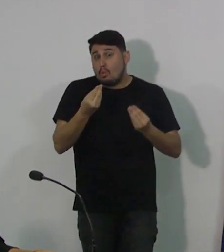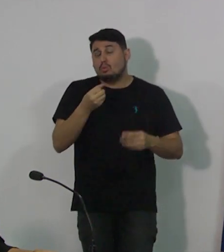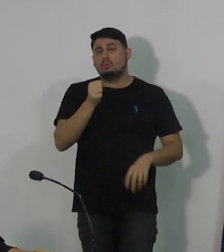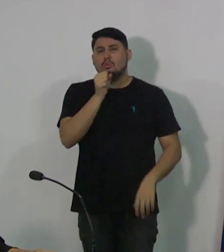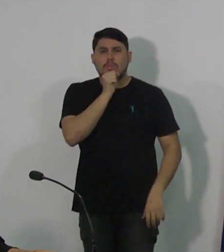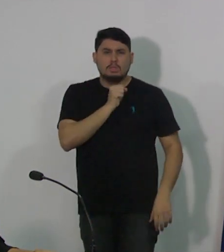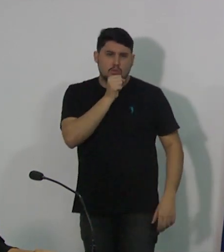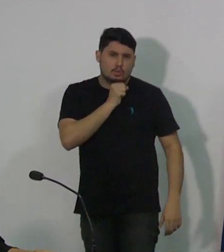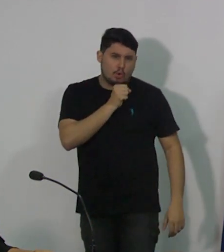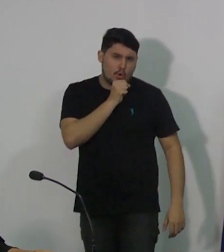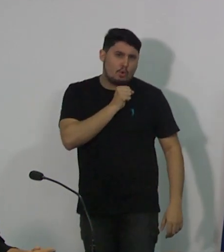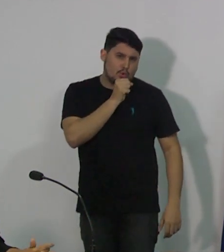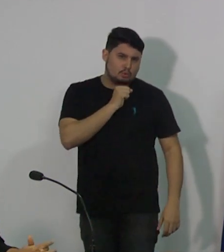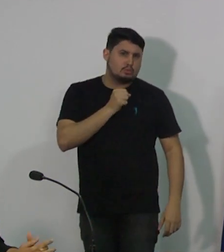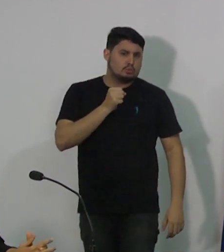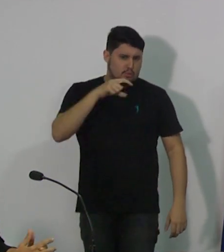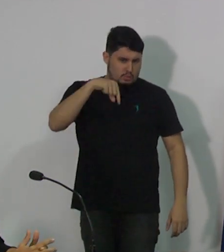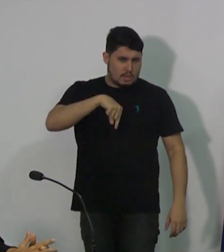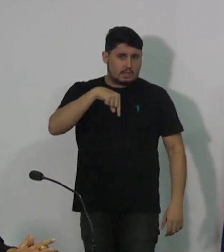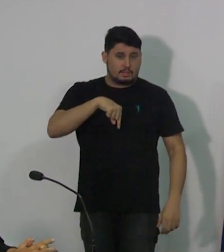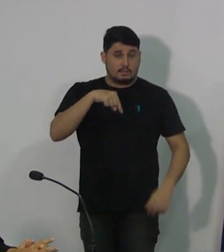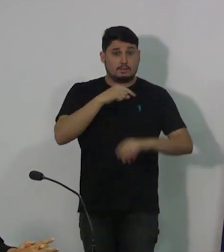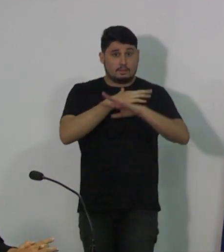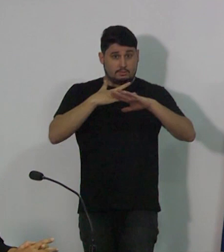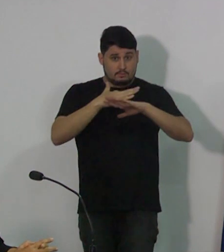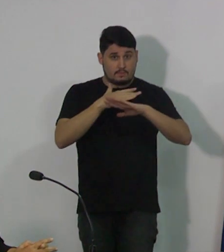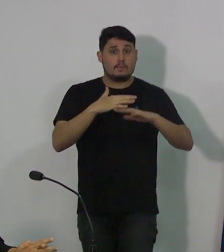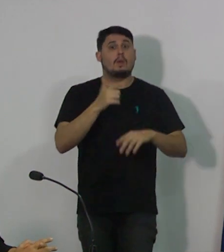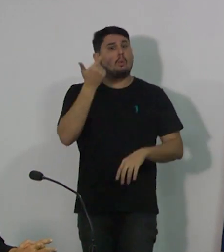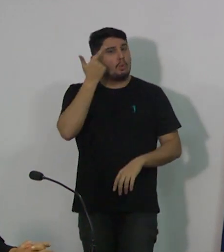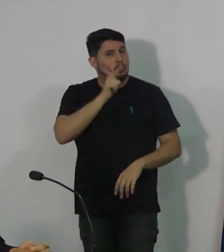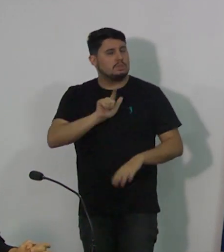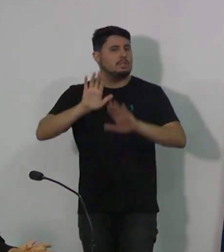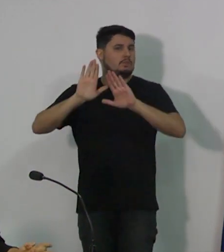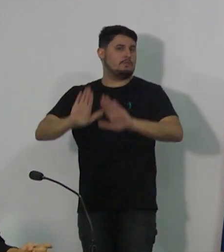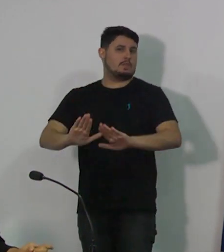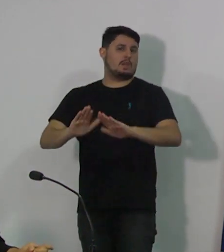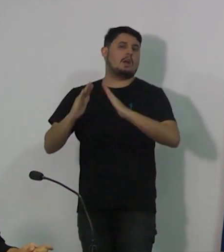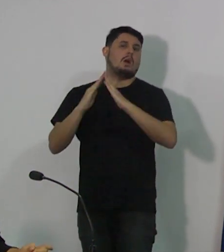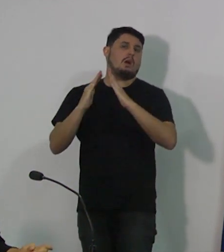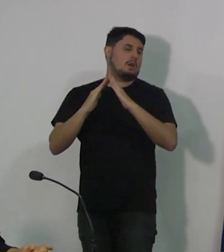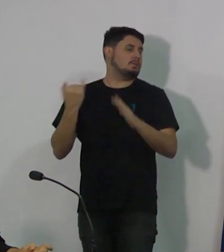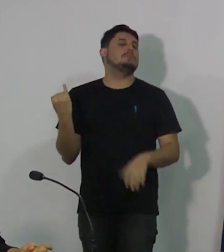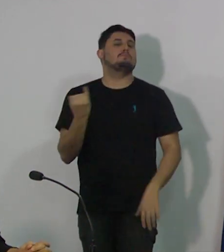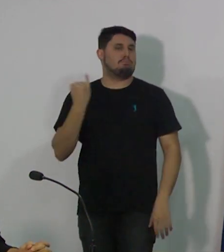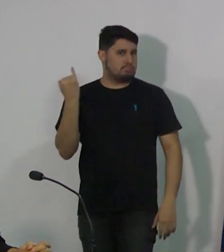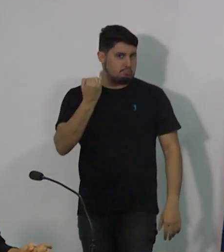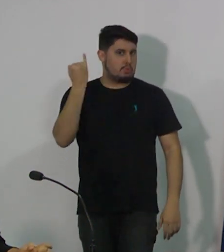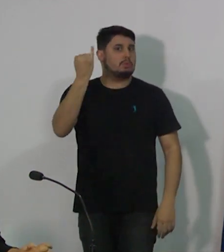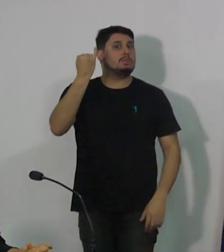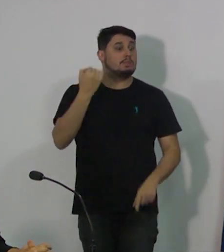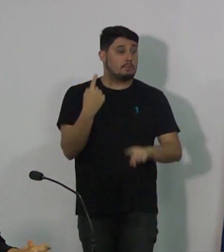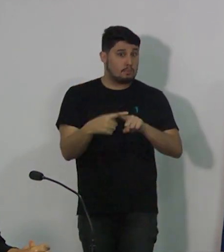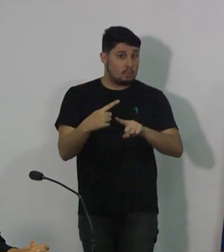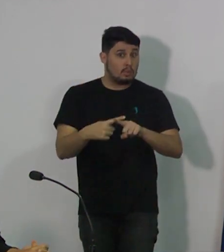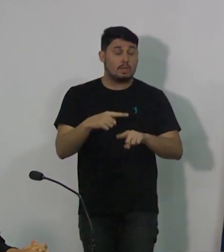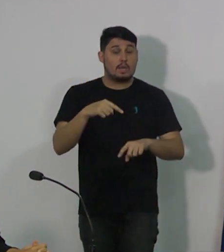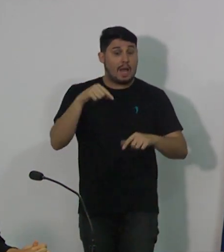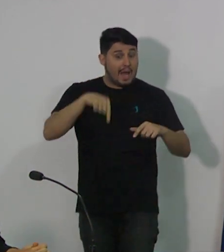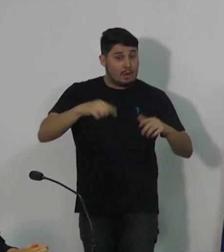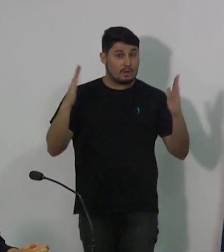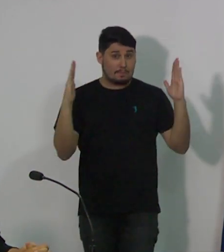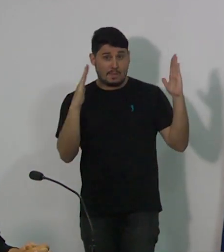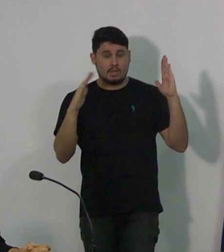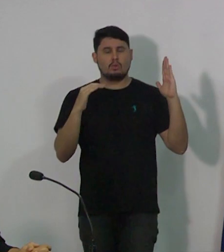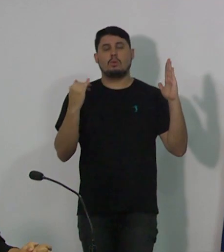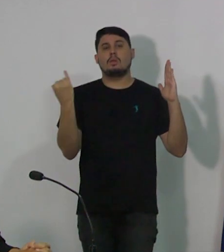cidade que estão conseguindo manter esse isolamento também, que é importante para a gente. Porque nesse momento o distanciamento social